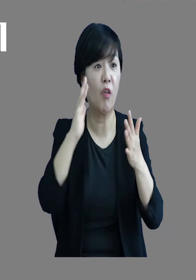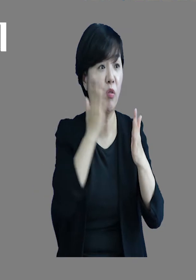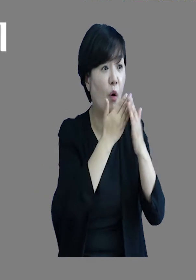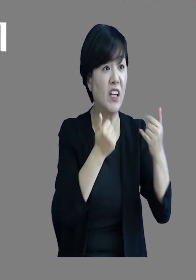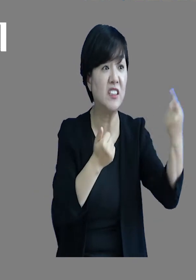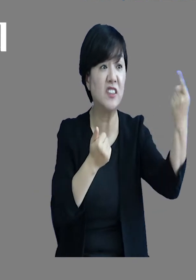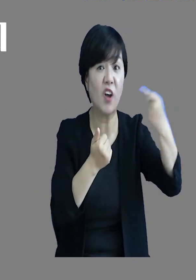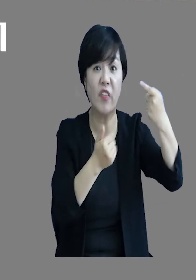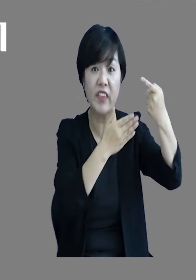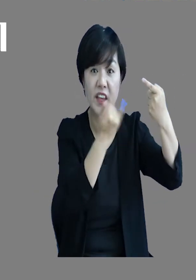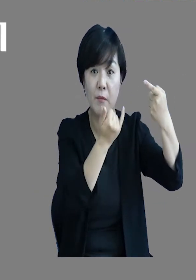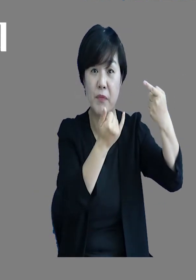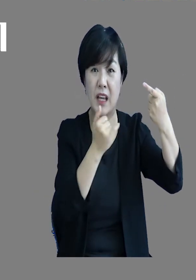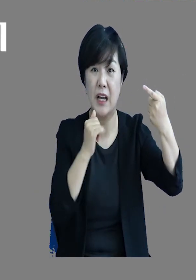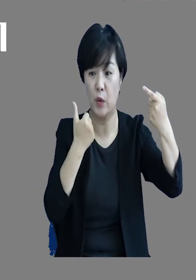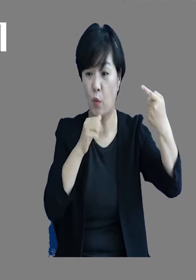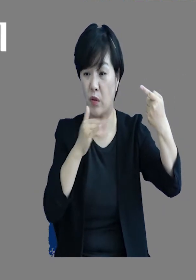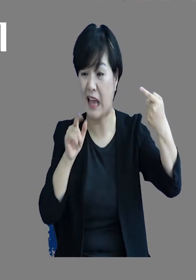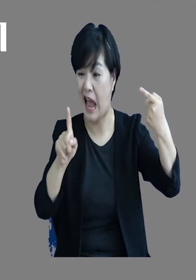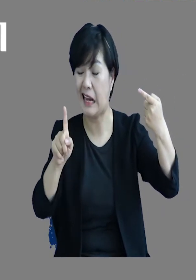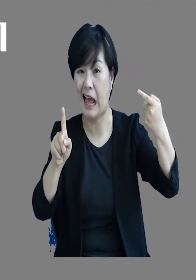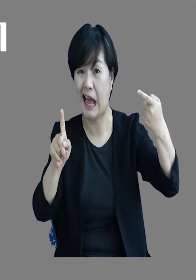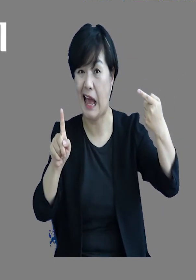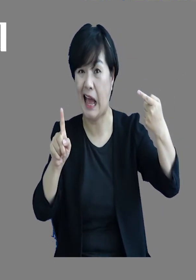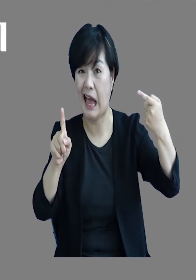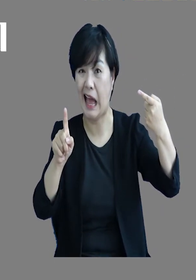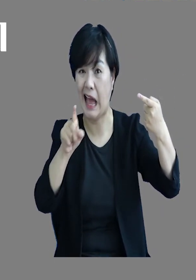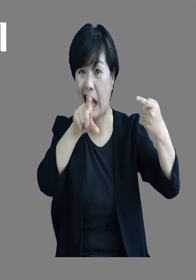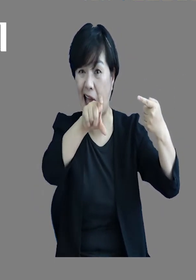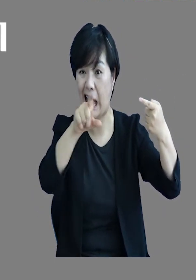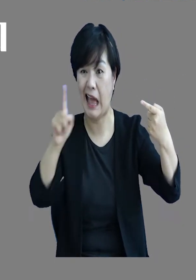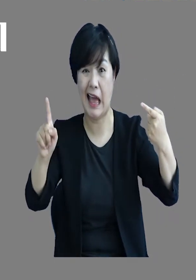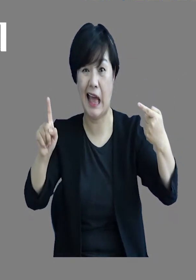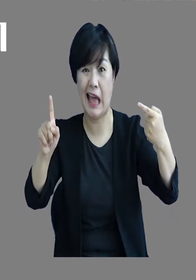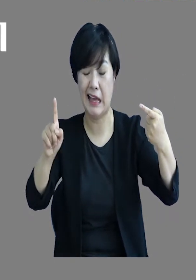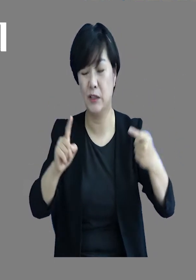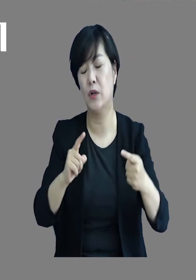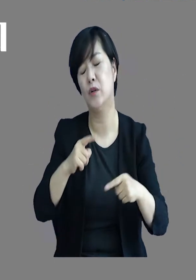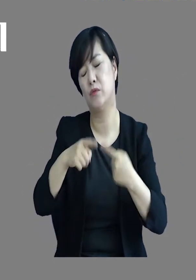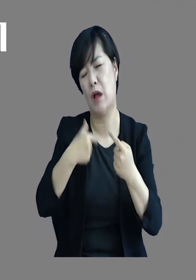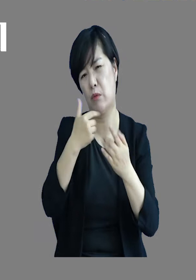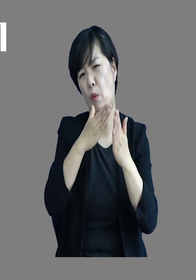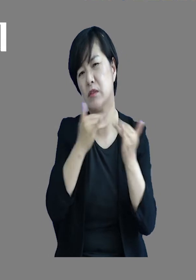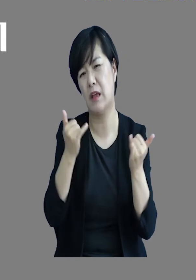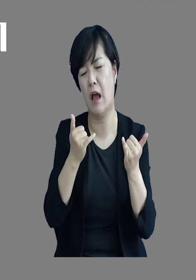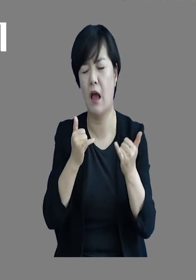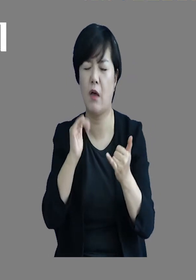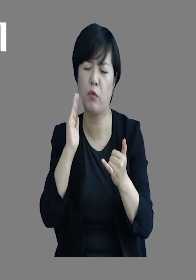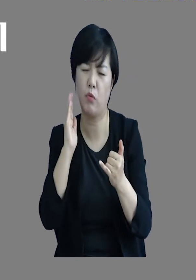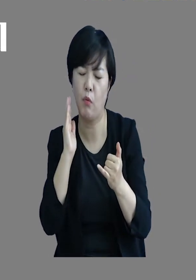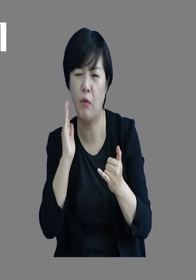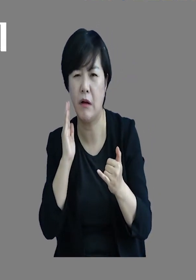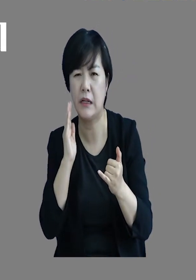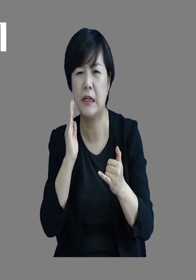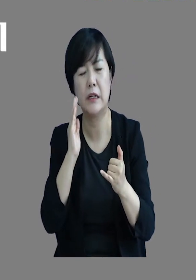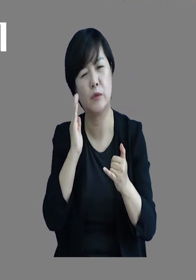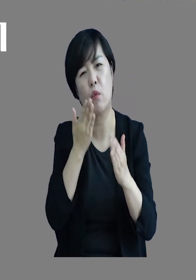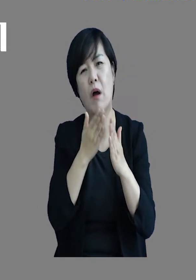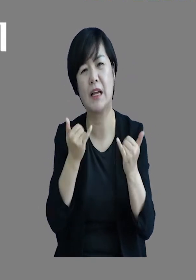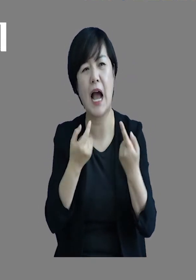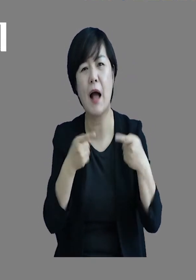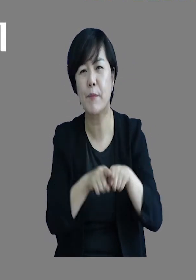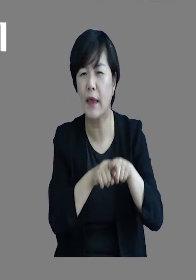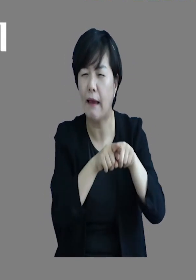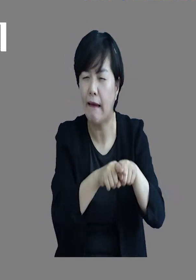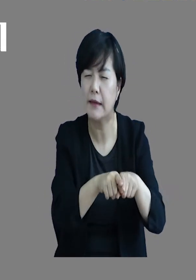농인 1000명에 통역사 1명 꼴인 셈이죠. 수어 통역사가 농인과 가장 많이 동행하는